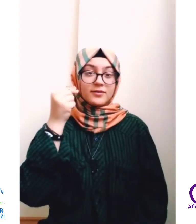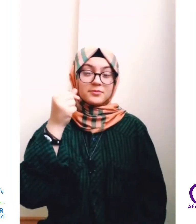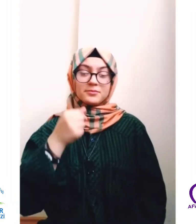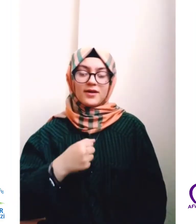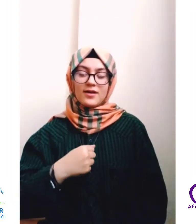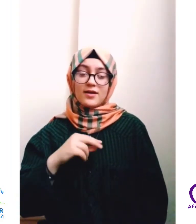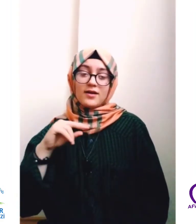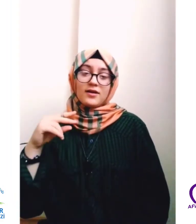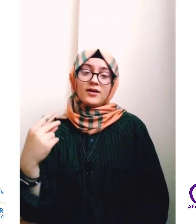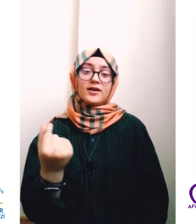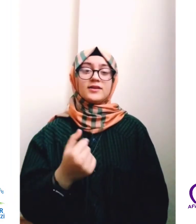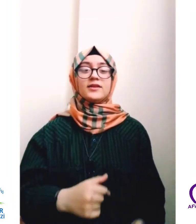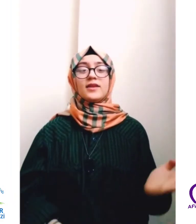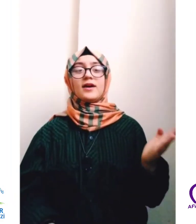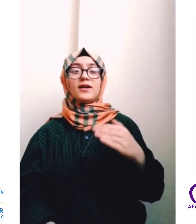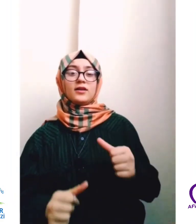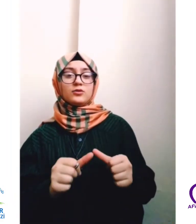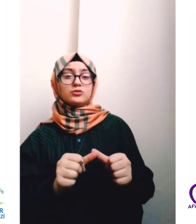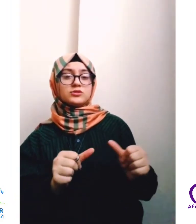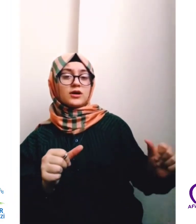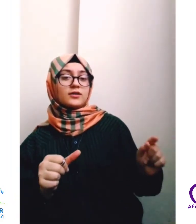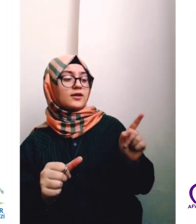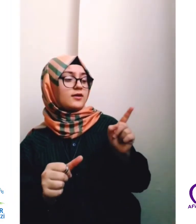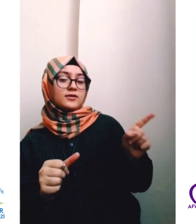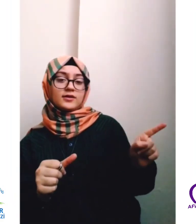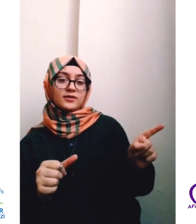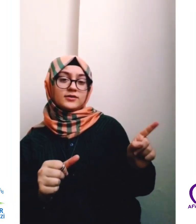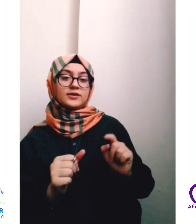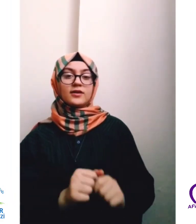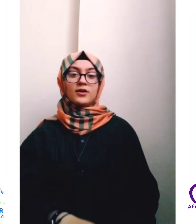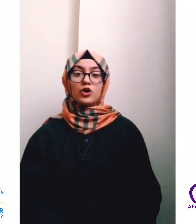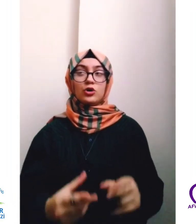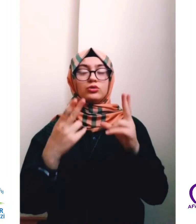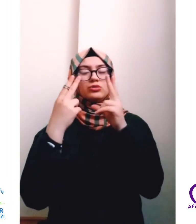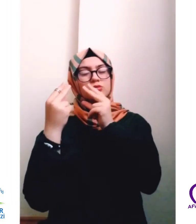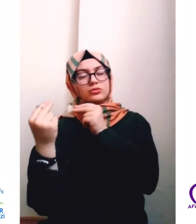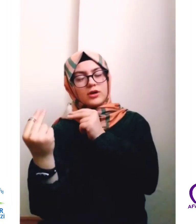Babam, hadi gel uzaklardan. Uyu